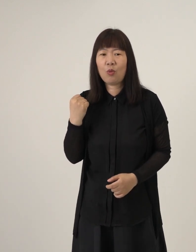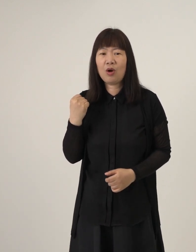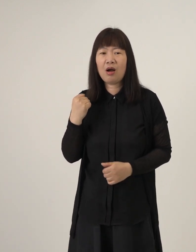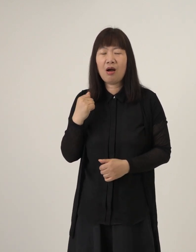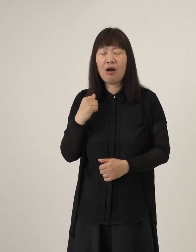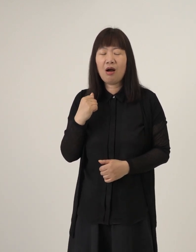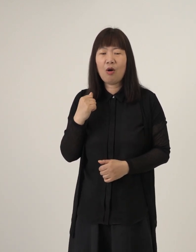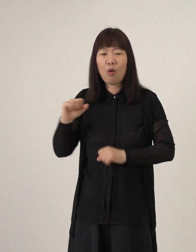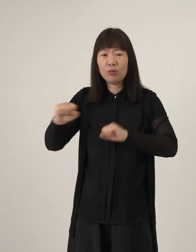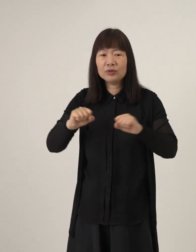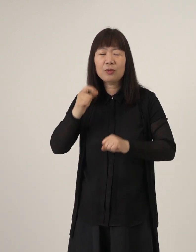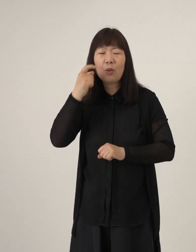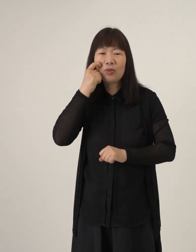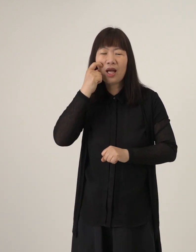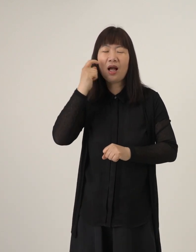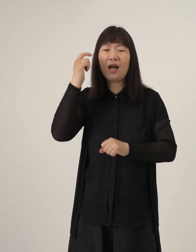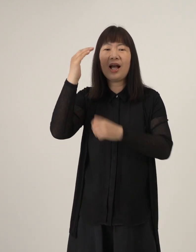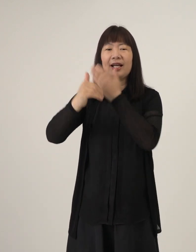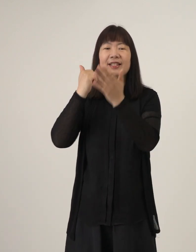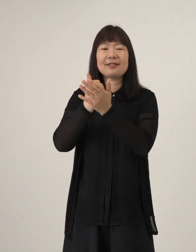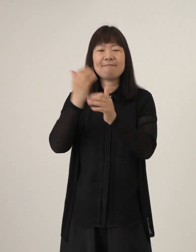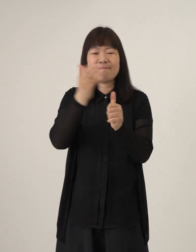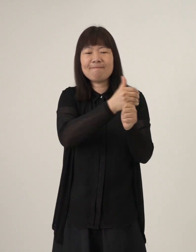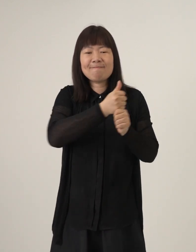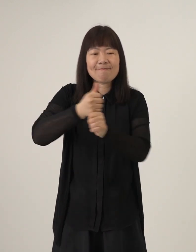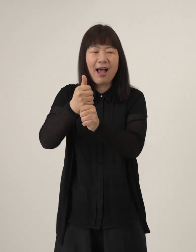없는 움직임을 얘기하는 거예요.